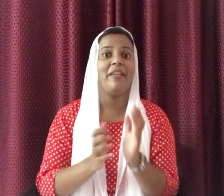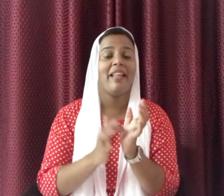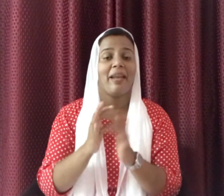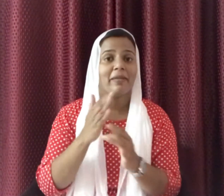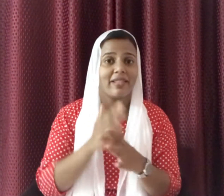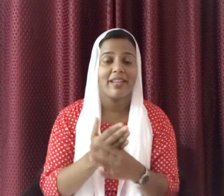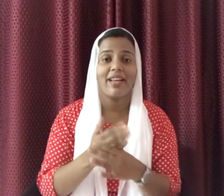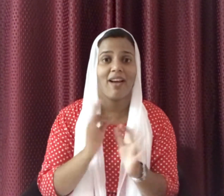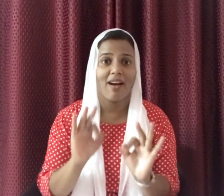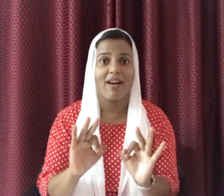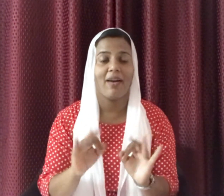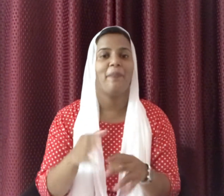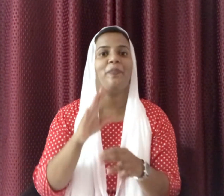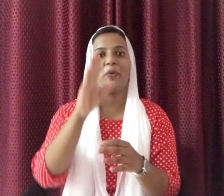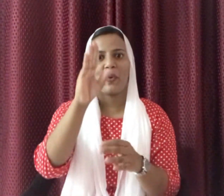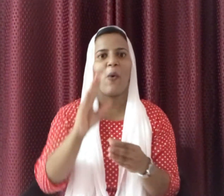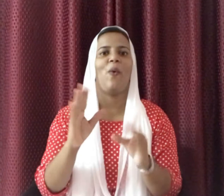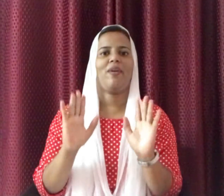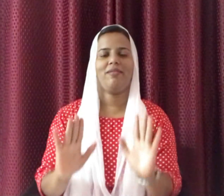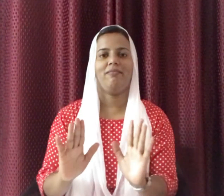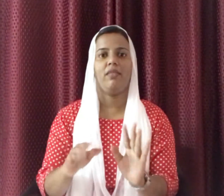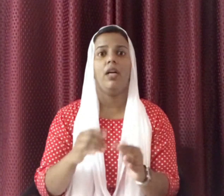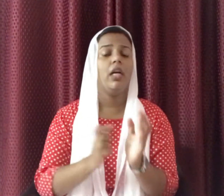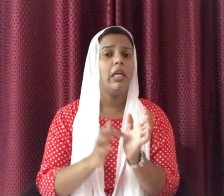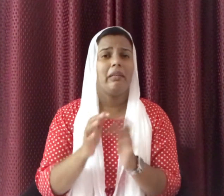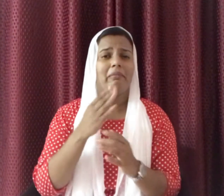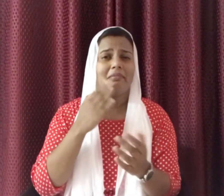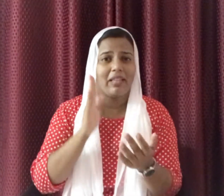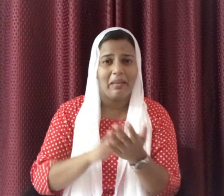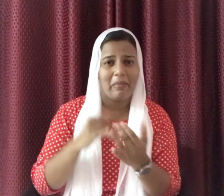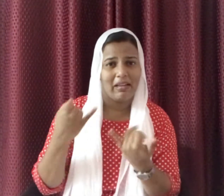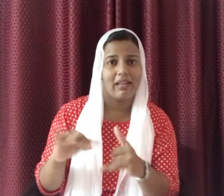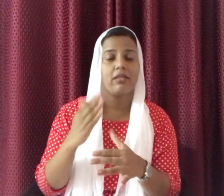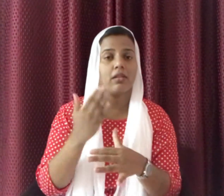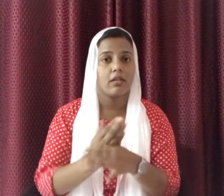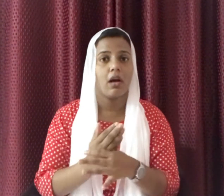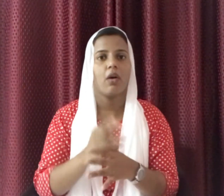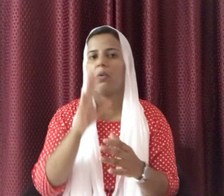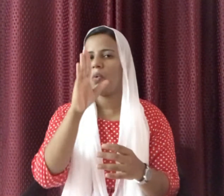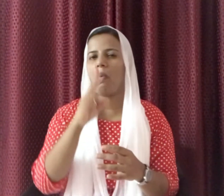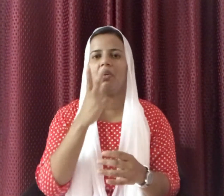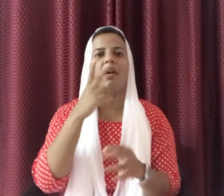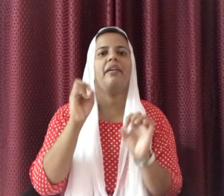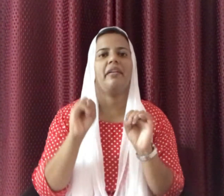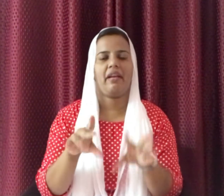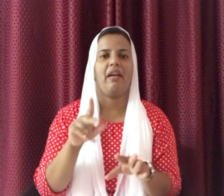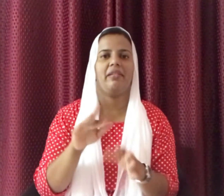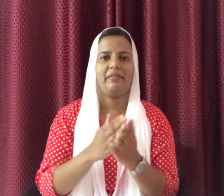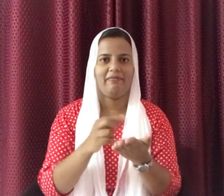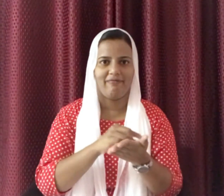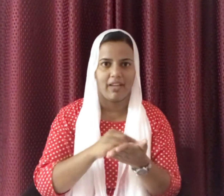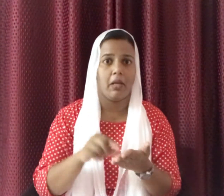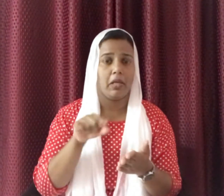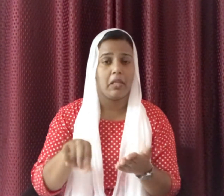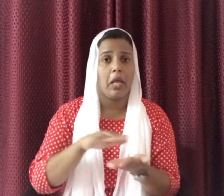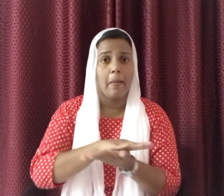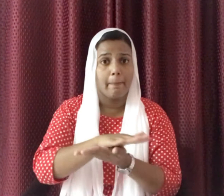നിന്നുള്ളവനാകുന്നു, തിന്മ ചെയ്യുന്നവൻ ദൈവത്തെ കണ്ടിട്ടില്ല. കേട്ടോ. അപ്പോൾ ഇവിടെ പരിശുദ്ധാത്മാവ് നമ്മളെ ഈ പ്രഭാതത്തിൽ ഓർപ്പിച്ചു തരിക,